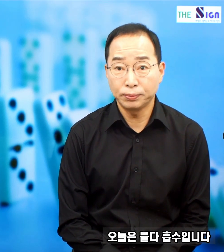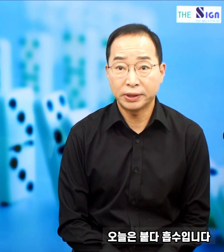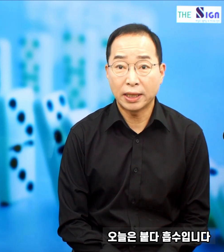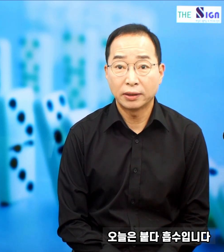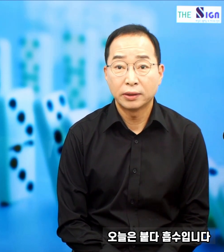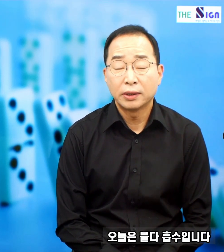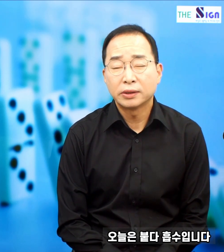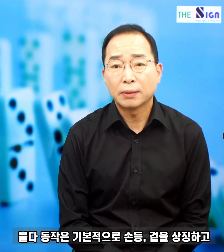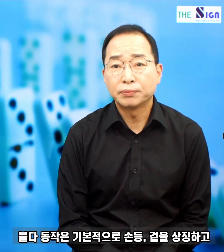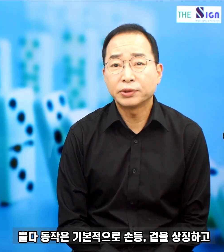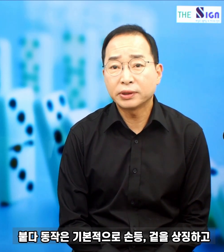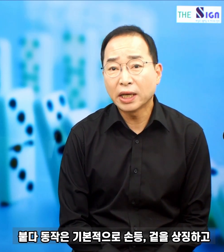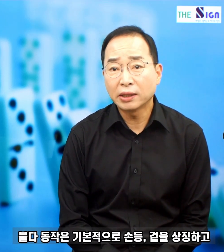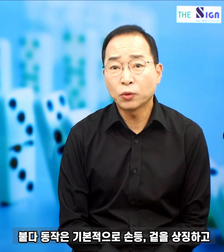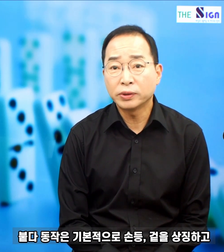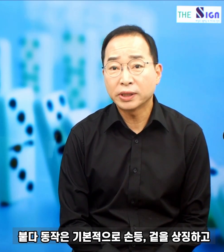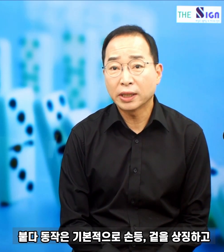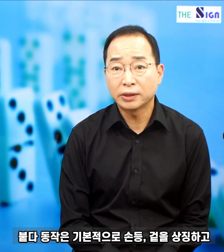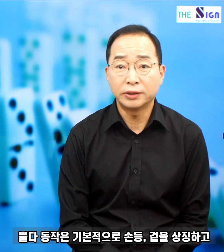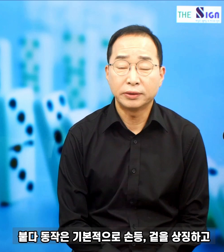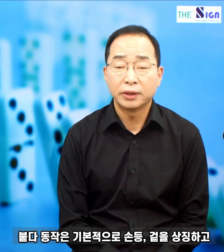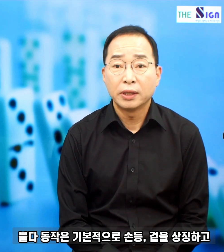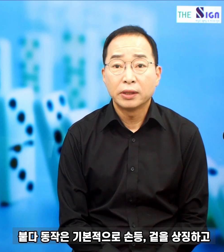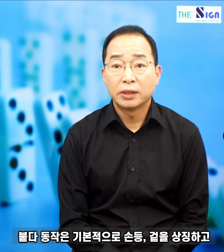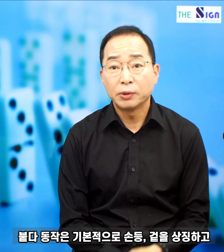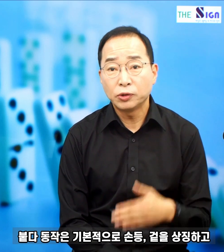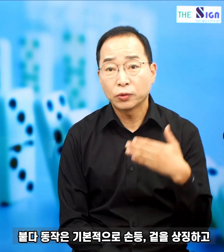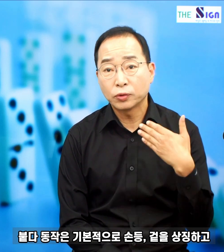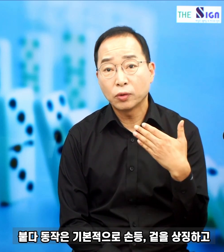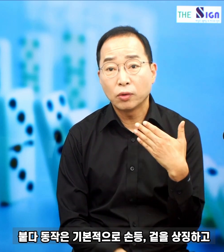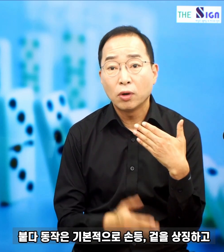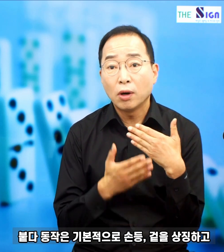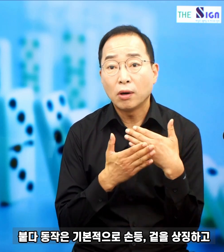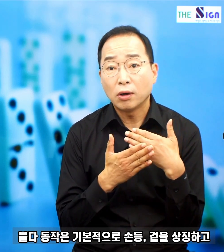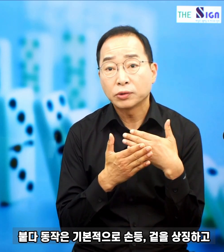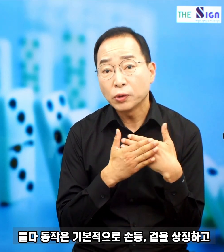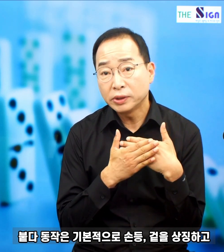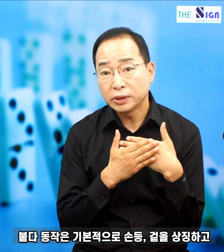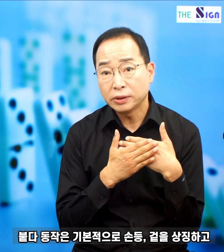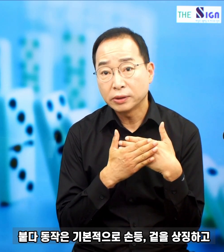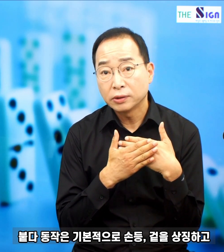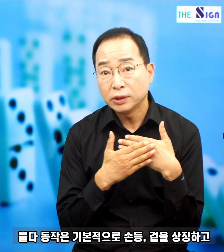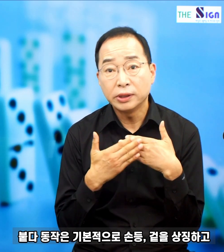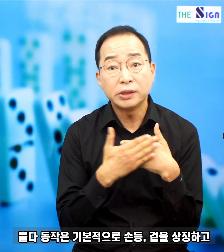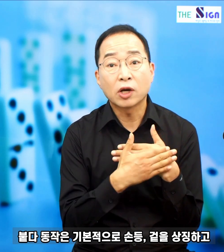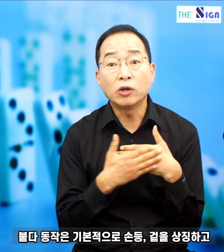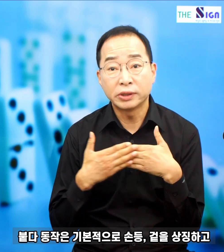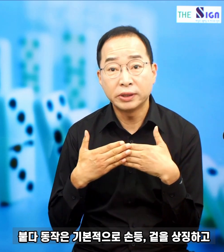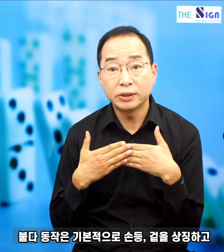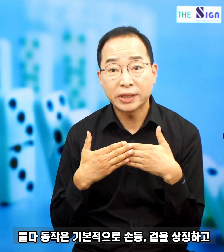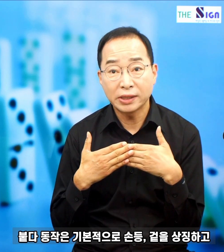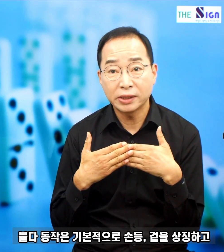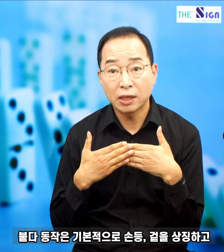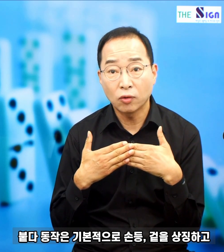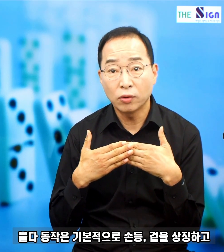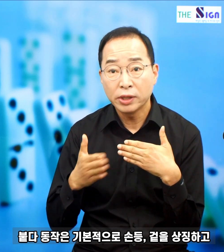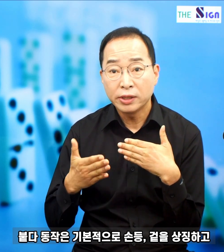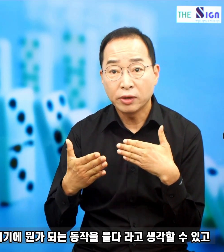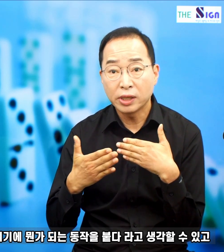흡수입니다. 자, 붙다 동작은 기본적으로 손등이 이제 겉을 상징하고 여기에